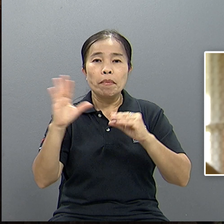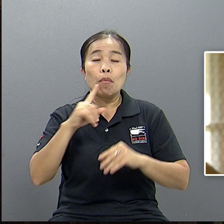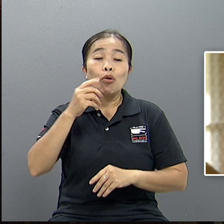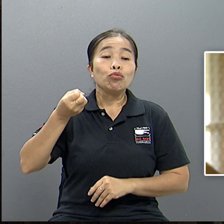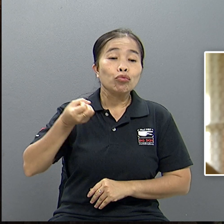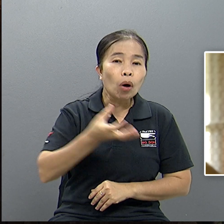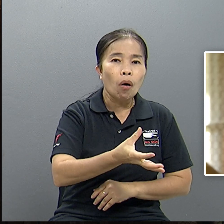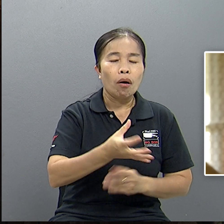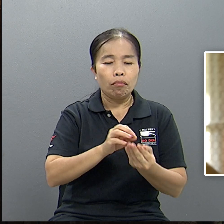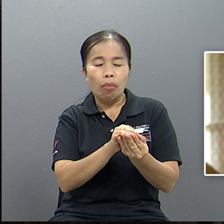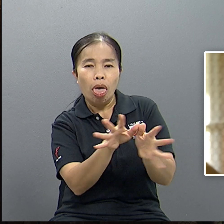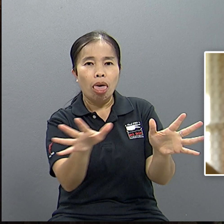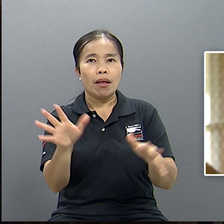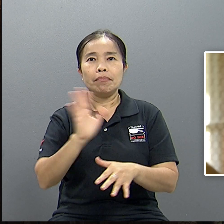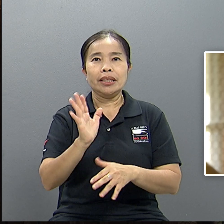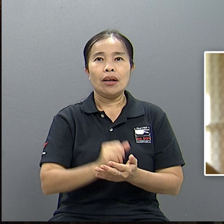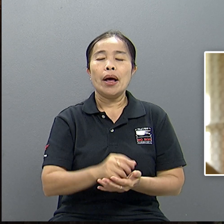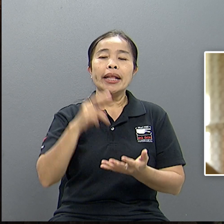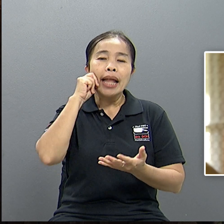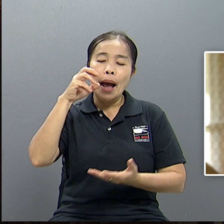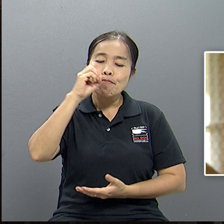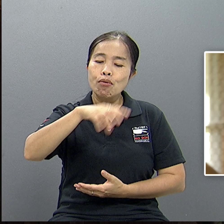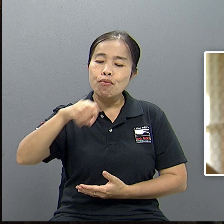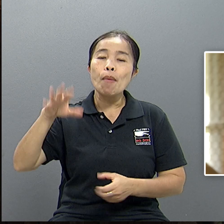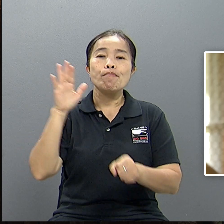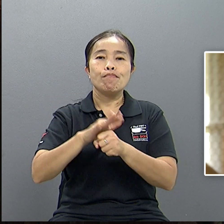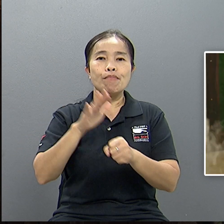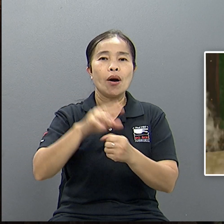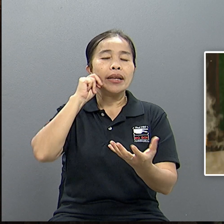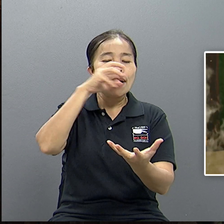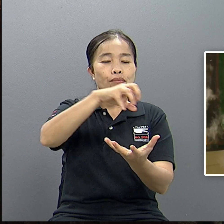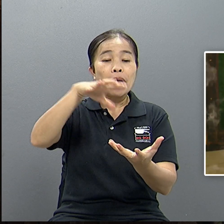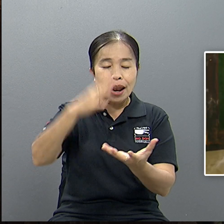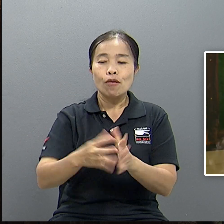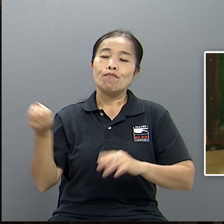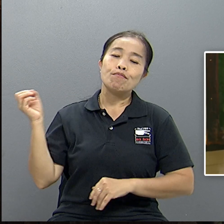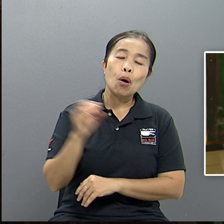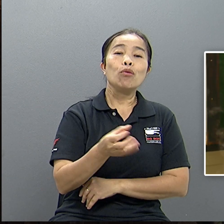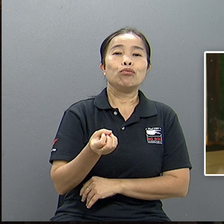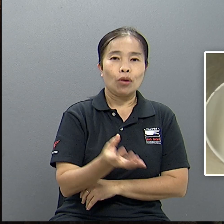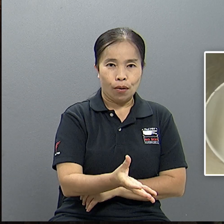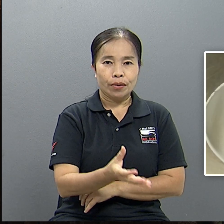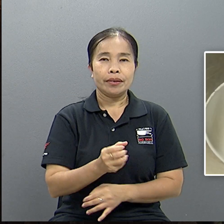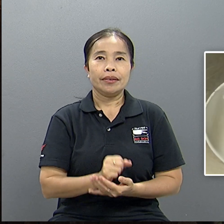าะกันเป็นแพรแค่พรมน้ำให้เส้นนิ่มลงแล้วทอดได้เลย เจ้าค่ะ